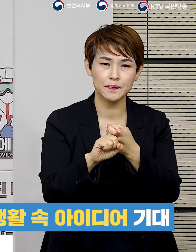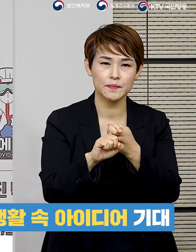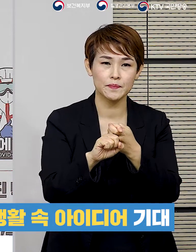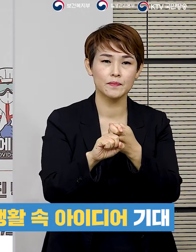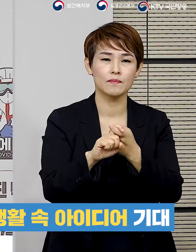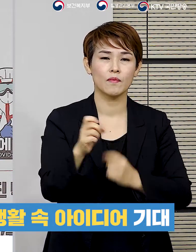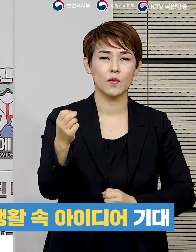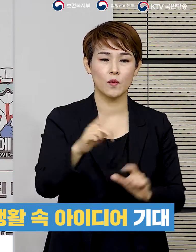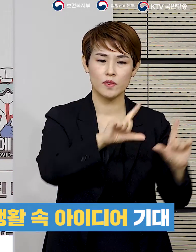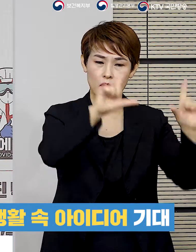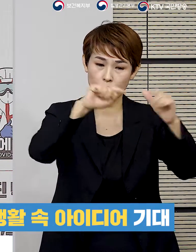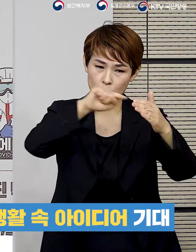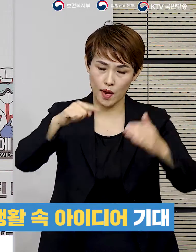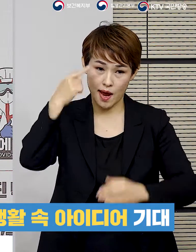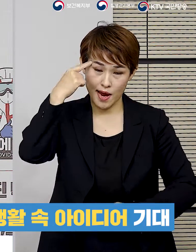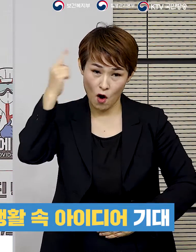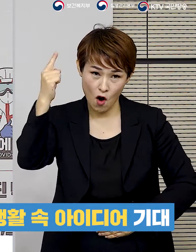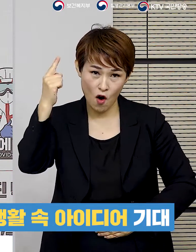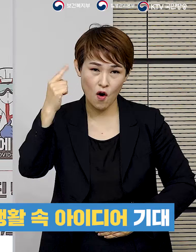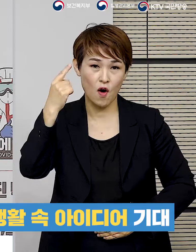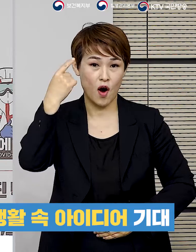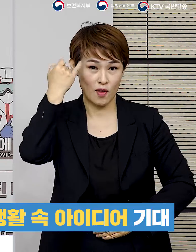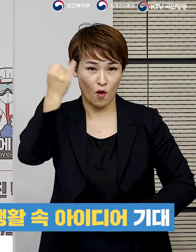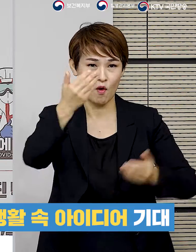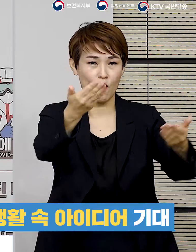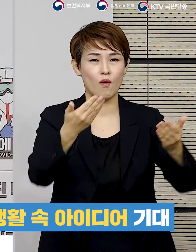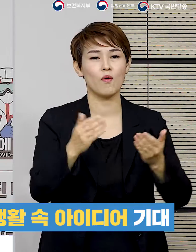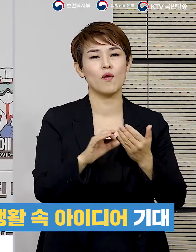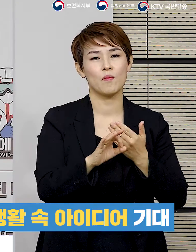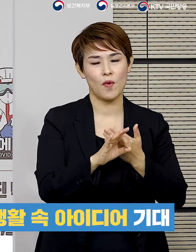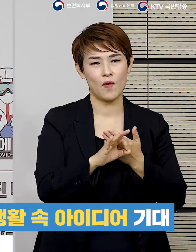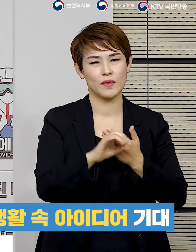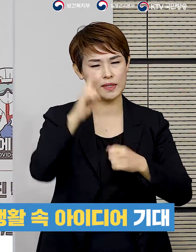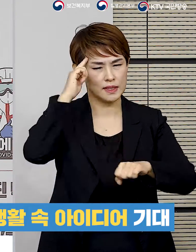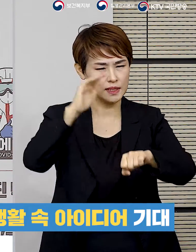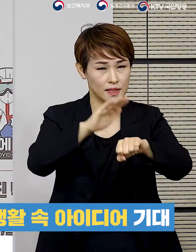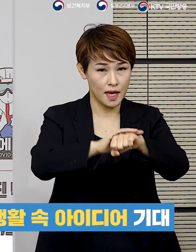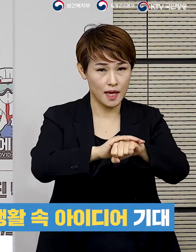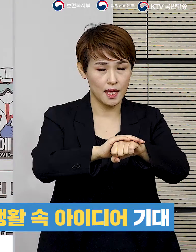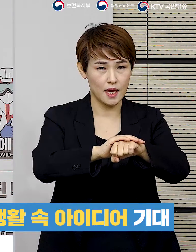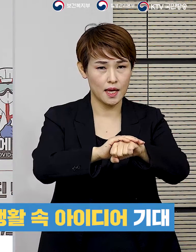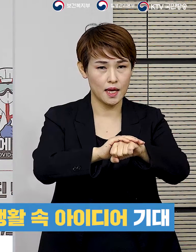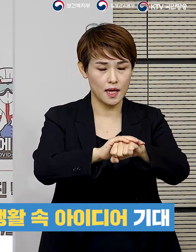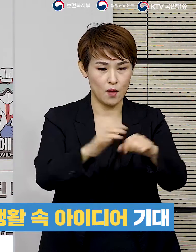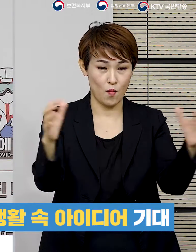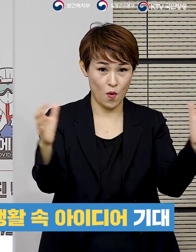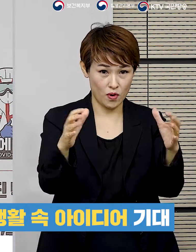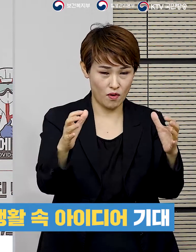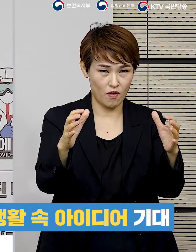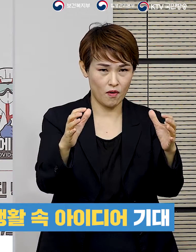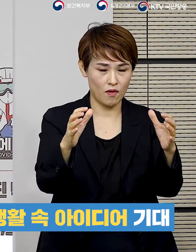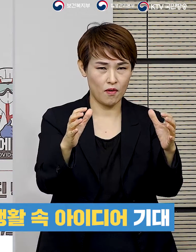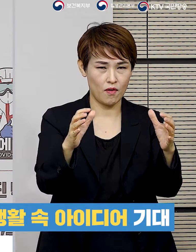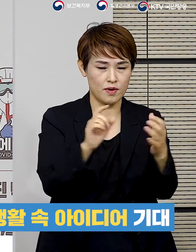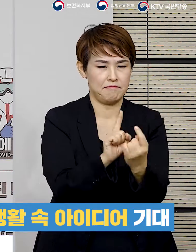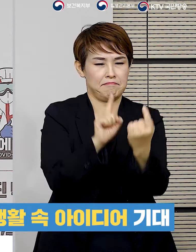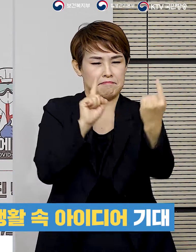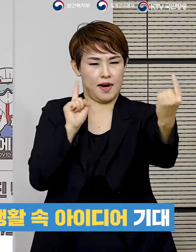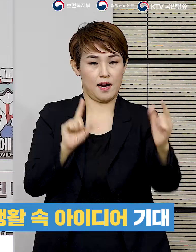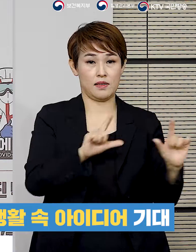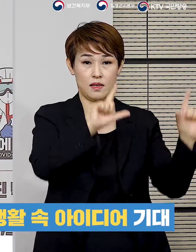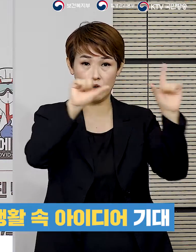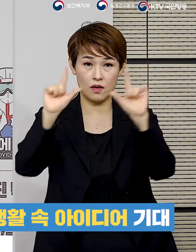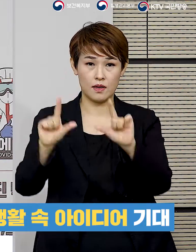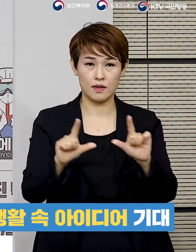많은 관심과 그리고 생활 속의 작은 아이디어들을 보태주신다면 이러한 지혜가 우리가 생활